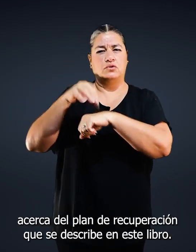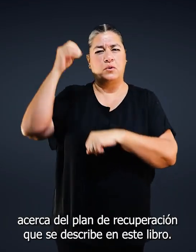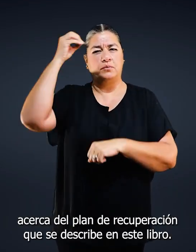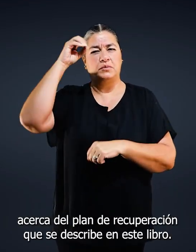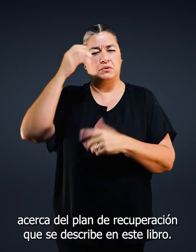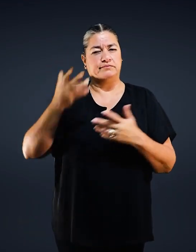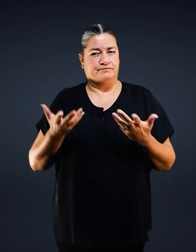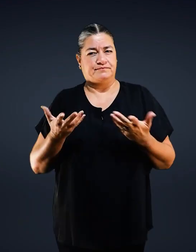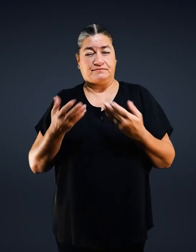en este libro.